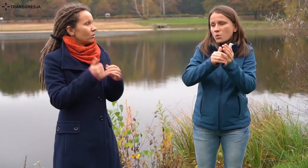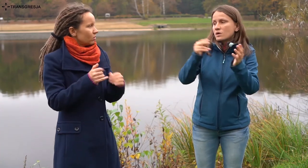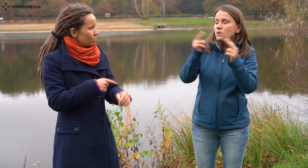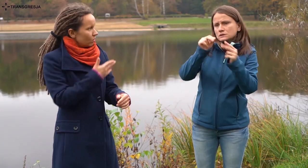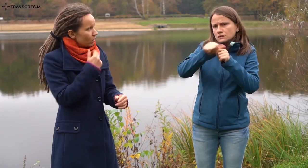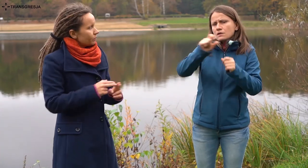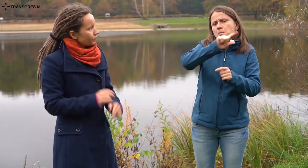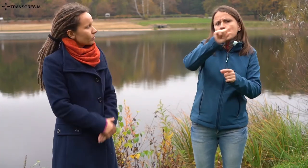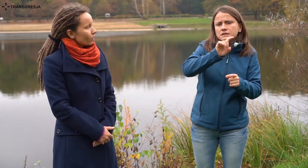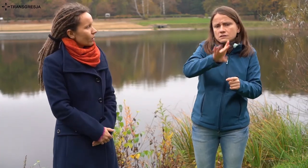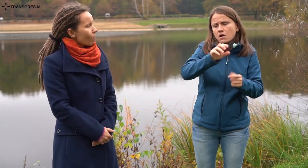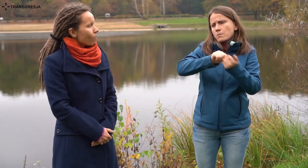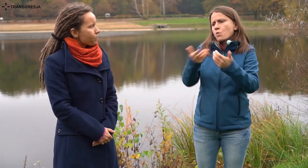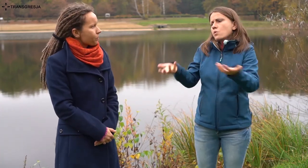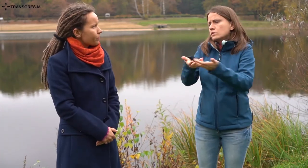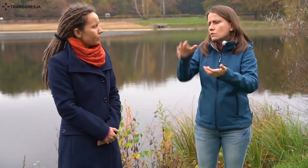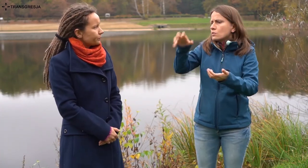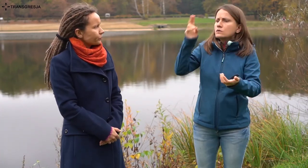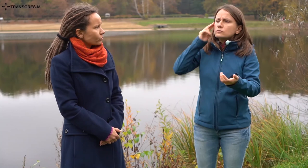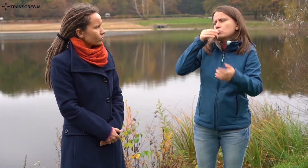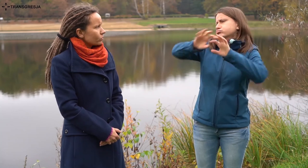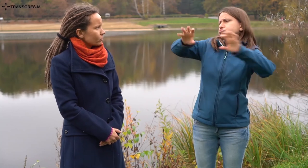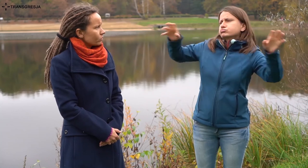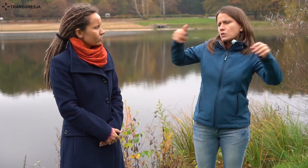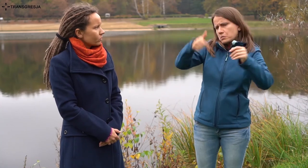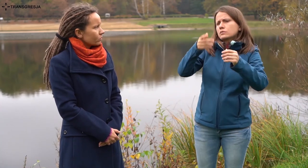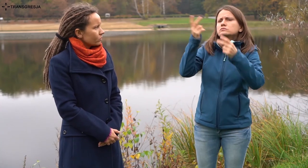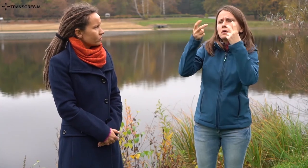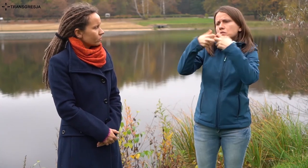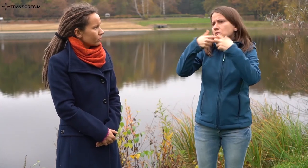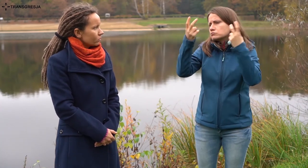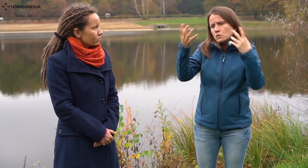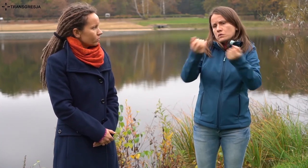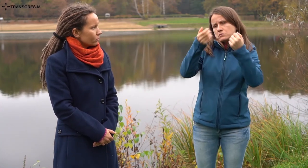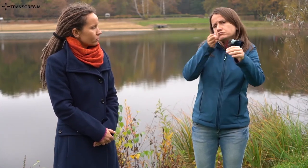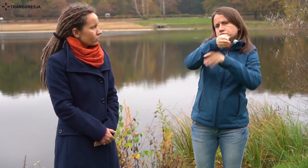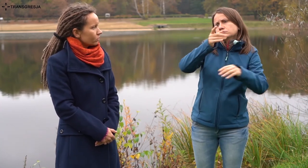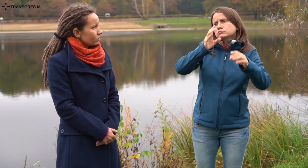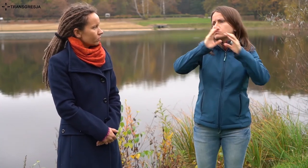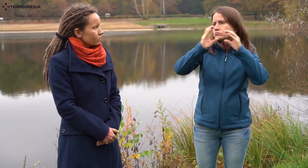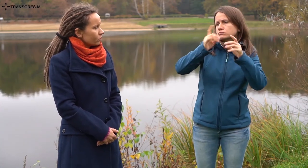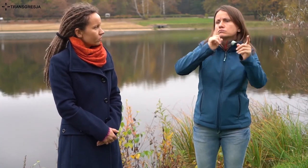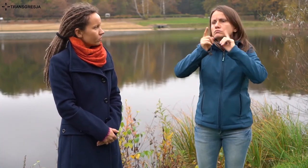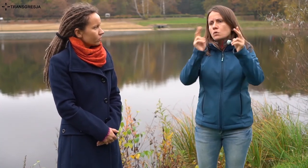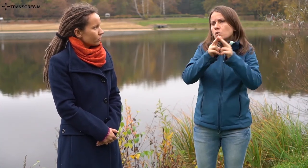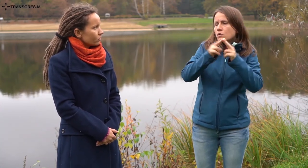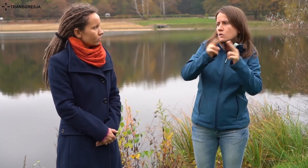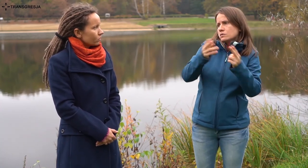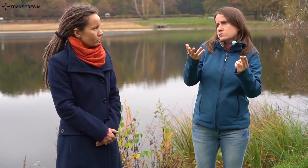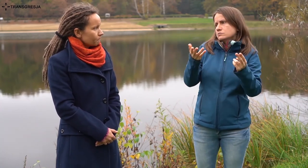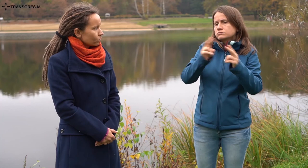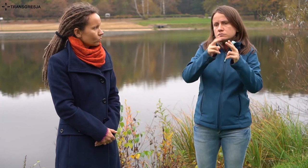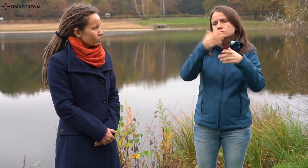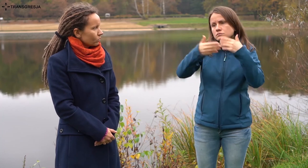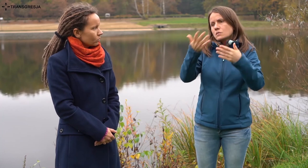Musisz mieć kontakt. Jest PZG albo inne stowarzyszenie, w których są głusi. Można poszukać w internecie, jak się znajdzie, to iść tam. Jest to okazja,